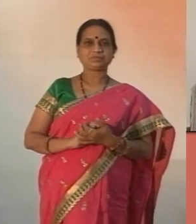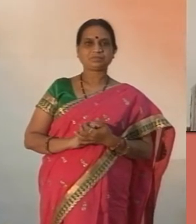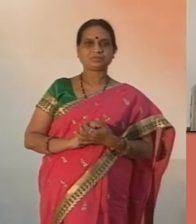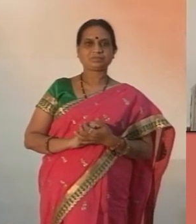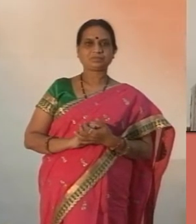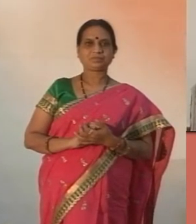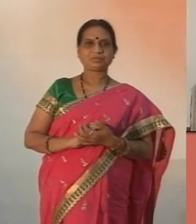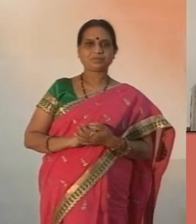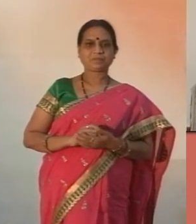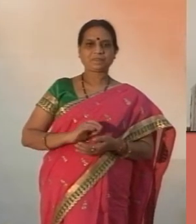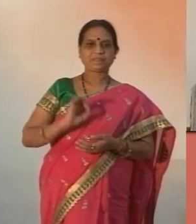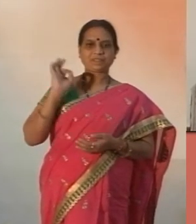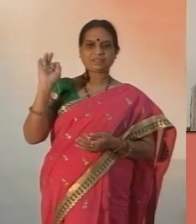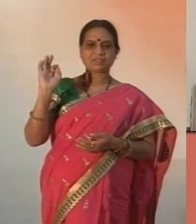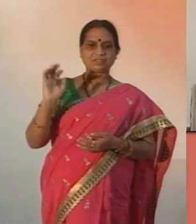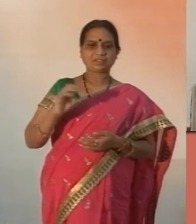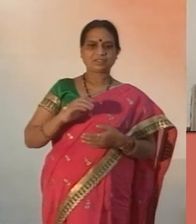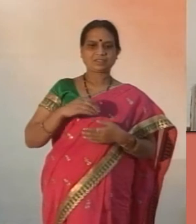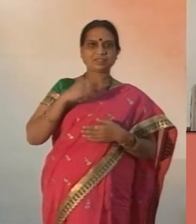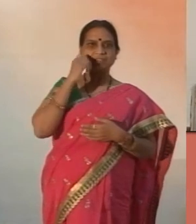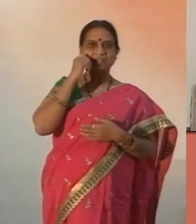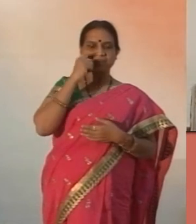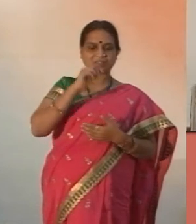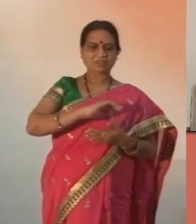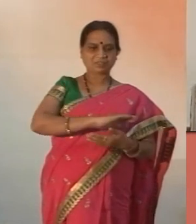अच्छे लोगों के साथ रहने की